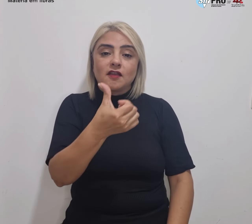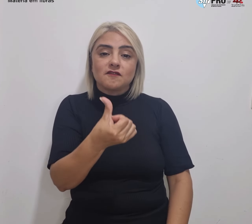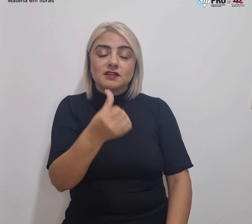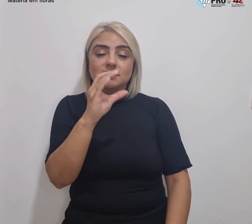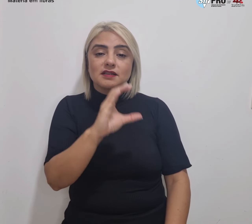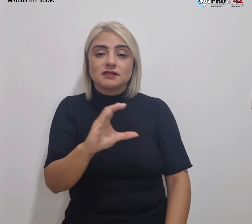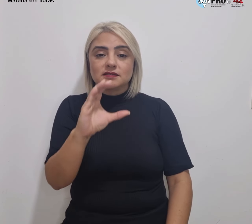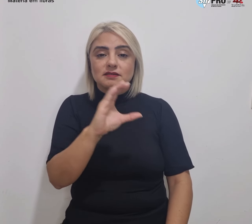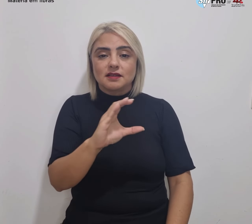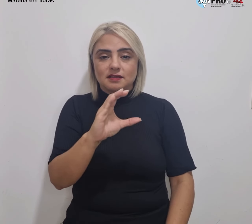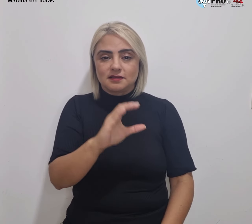Ceilândia